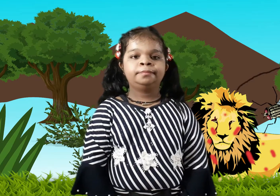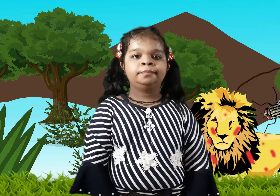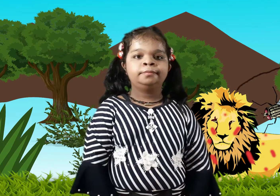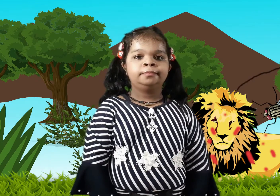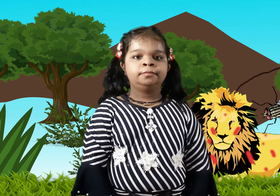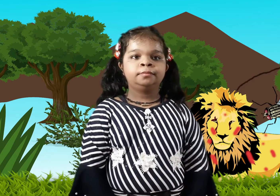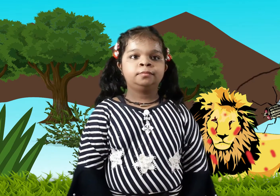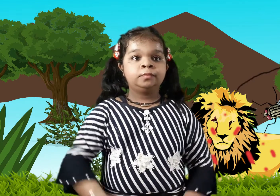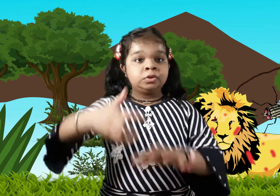शेर थक गया